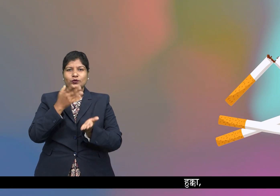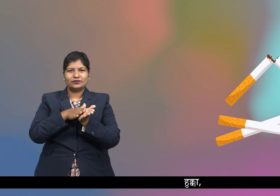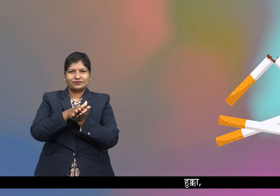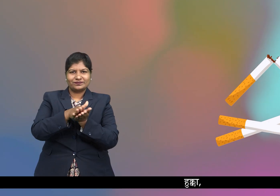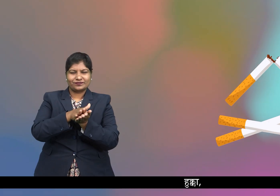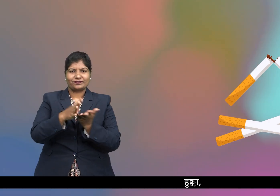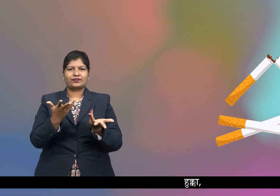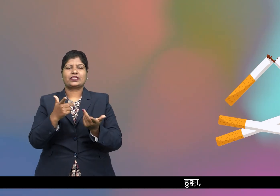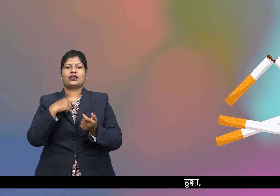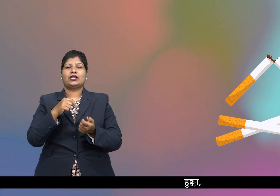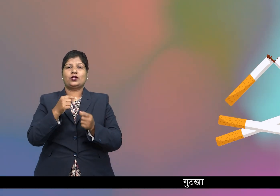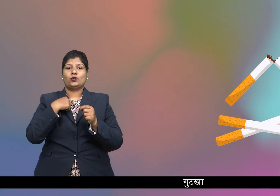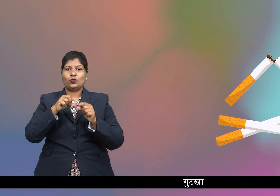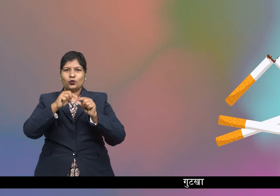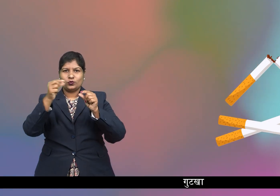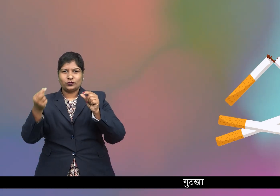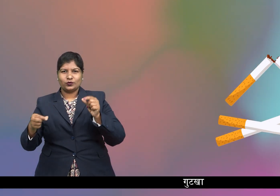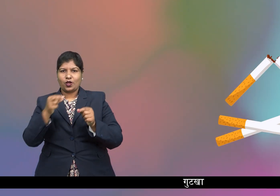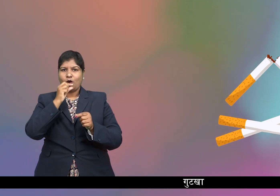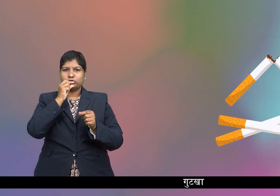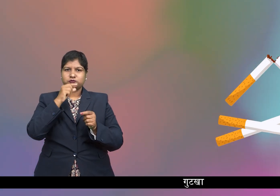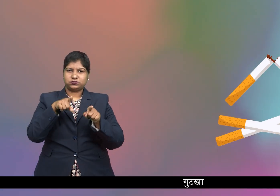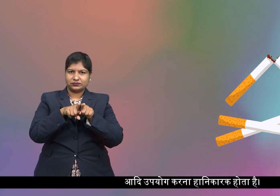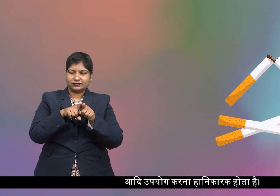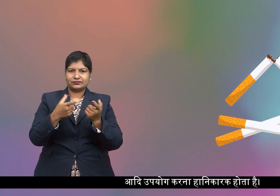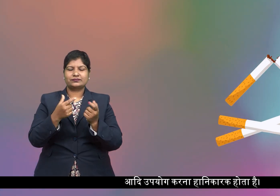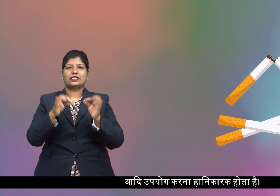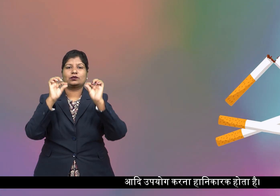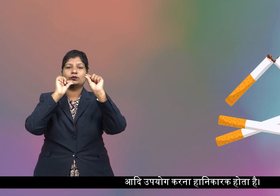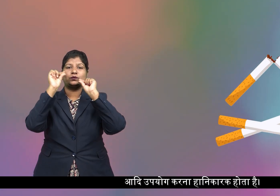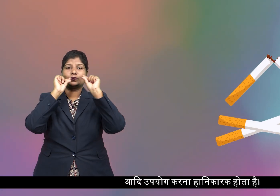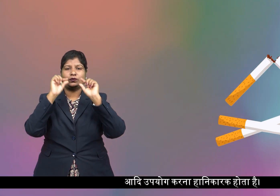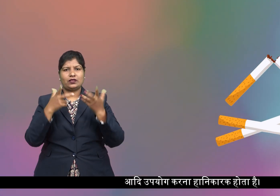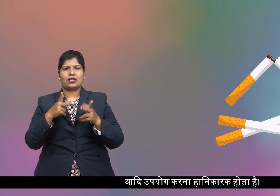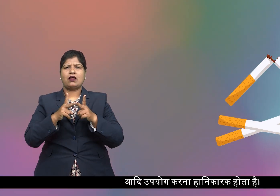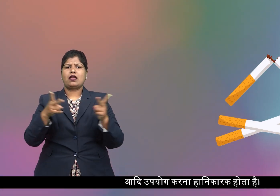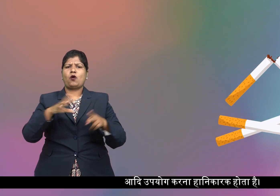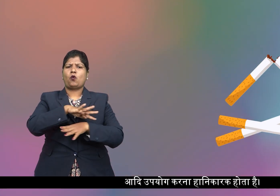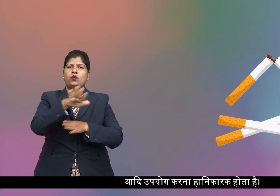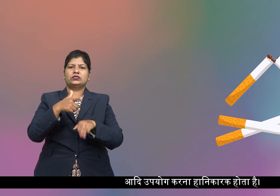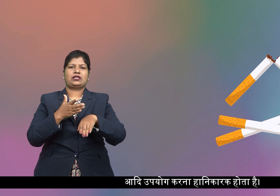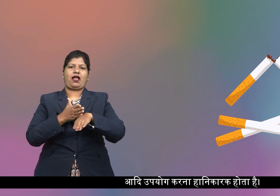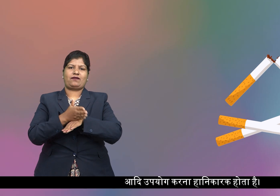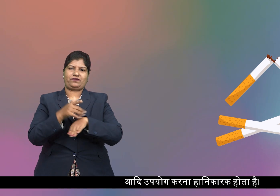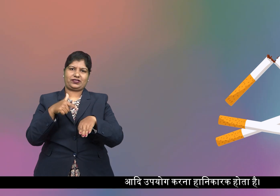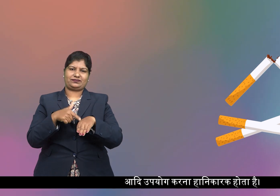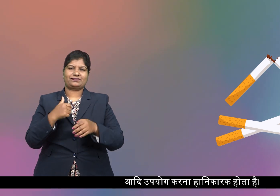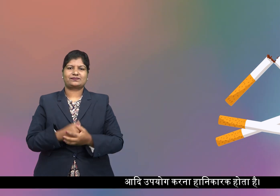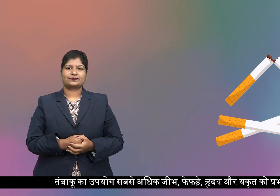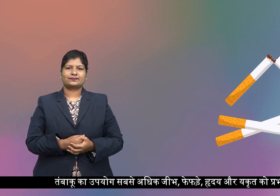हुक्का, गुटखा आदि उपयोग करना हानिकारक होता है।